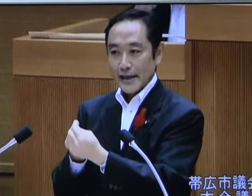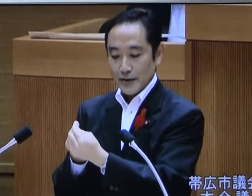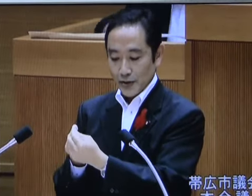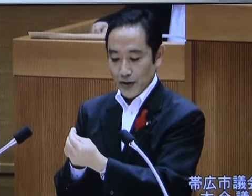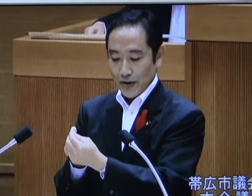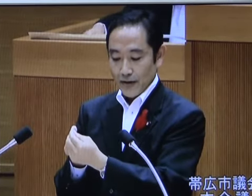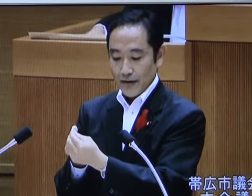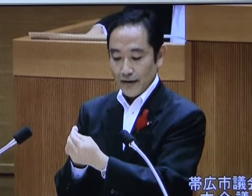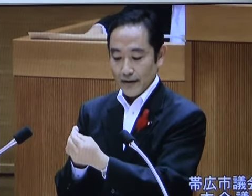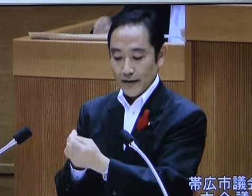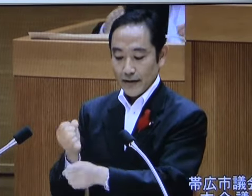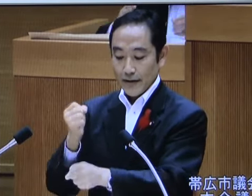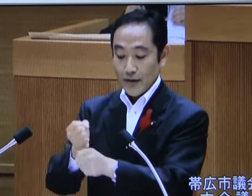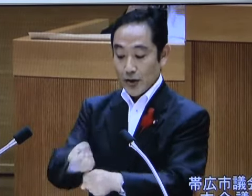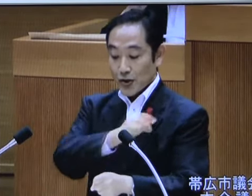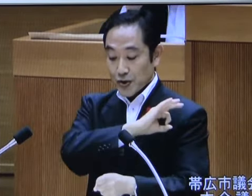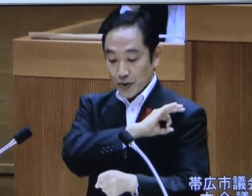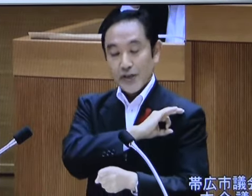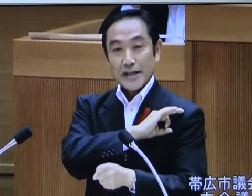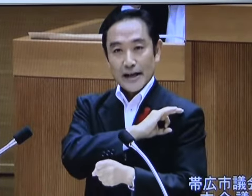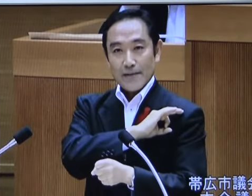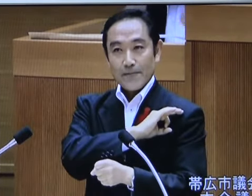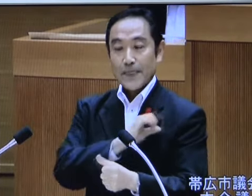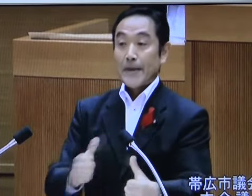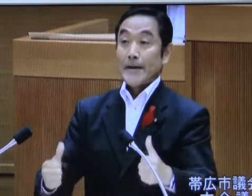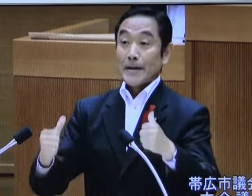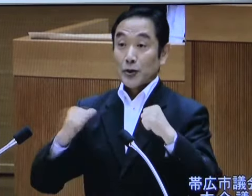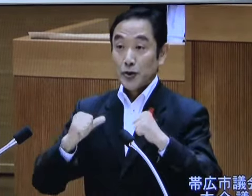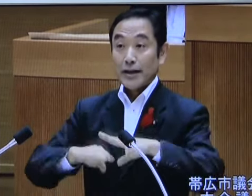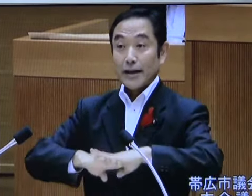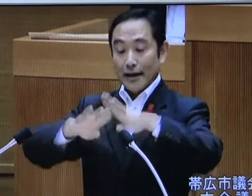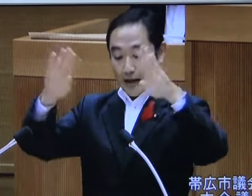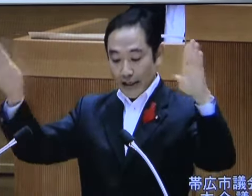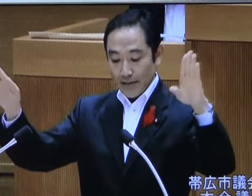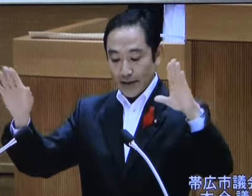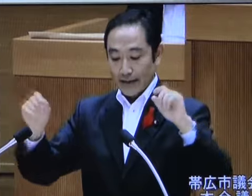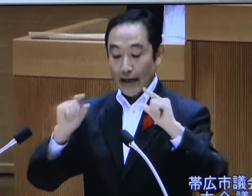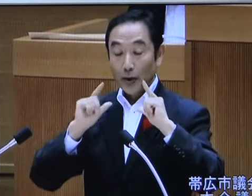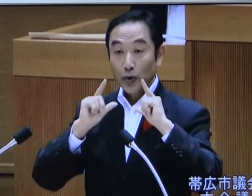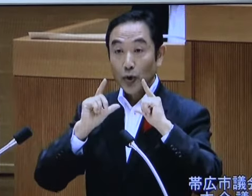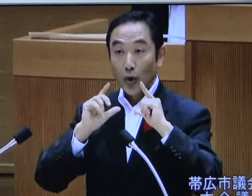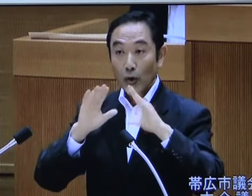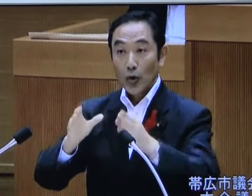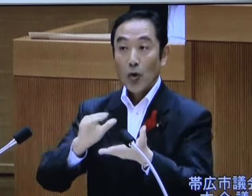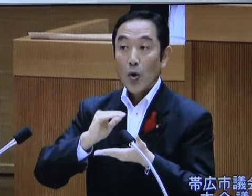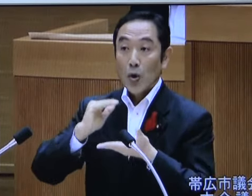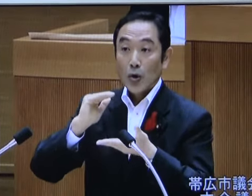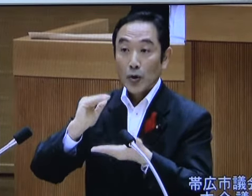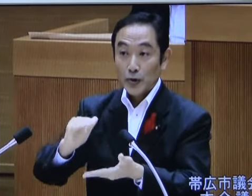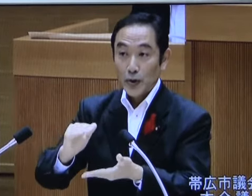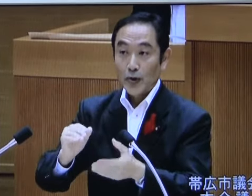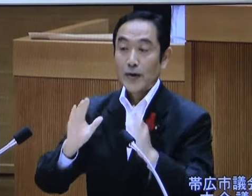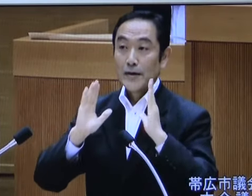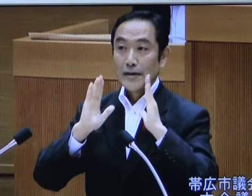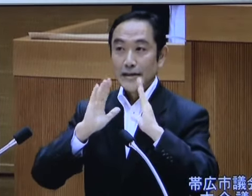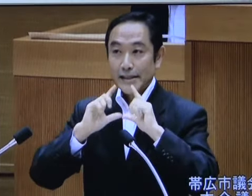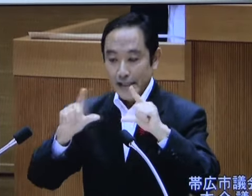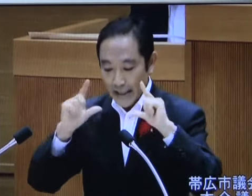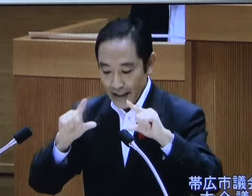くの職員が訓練が始まったことを知らせ